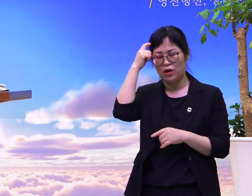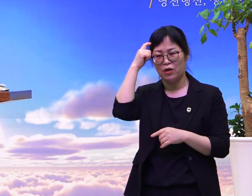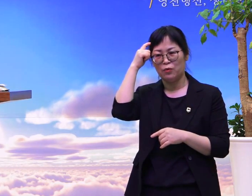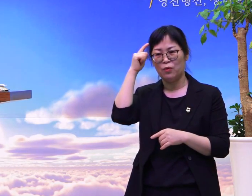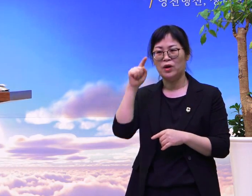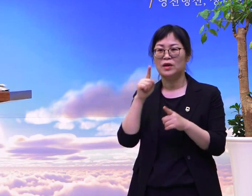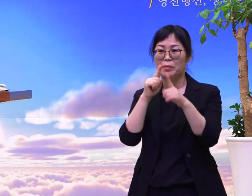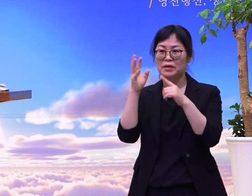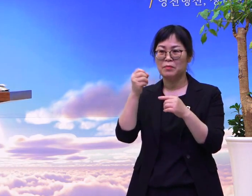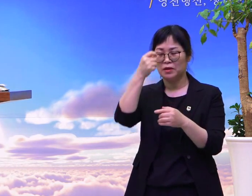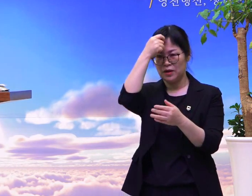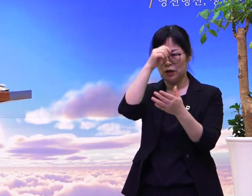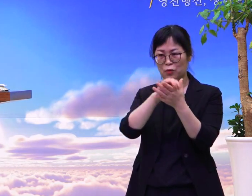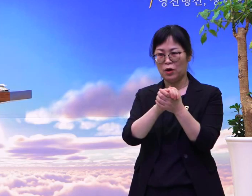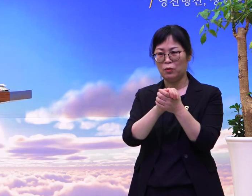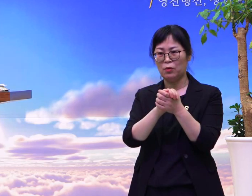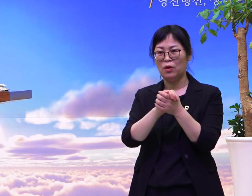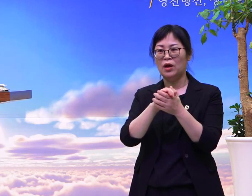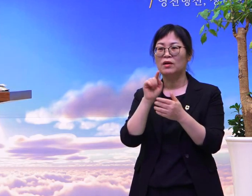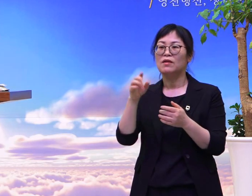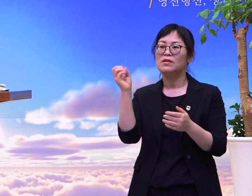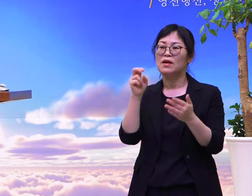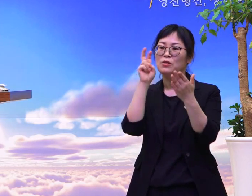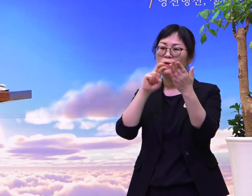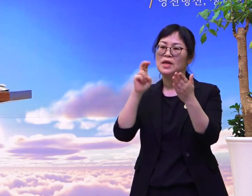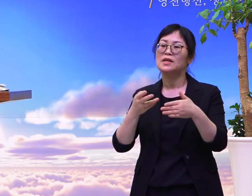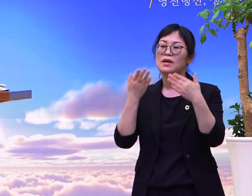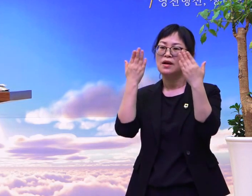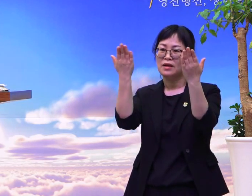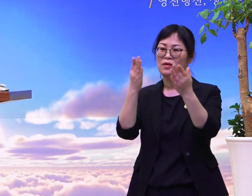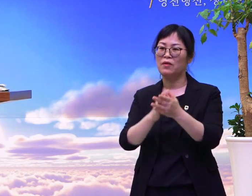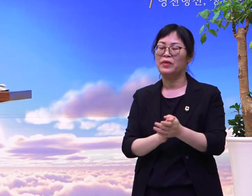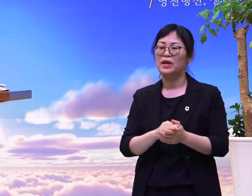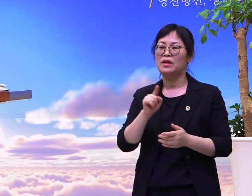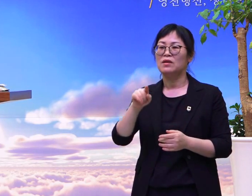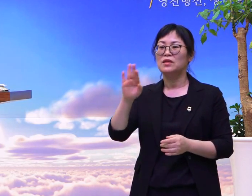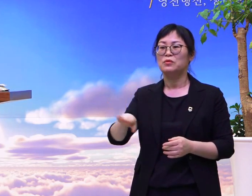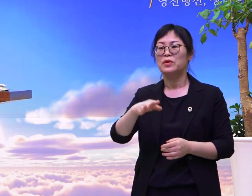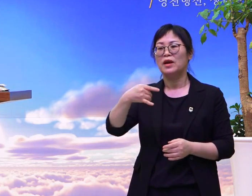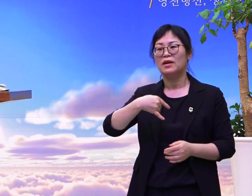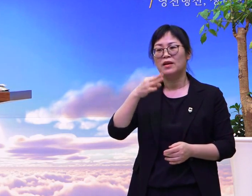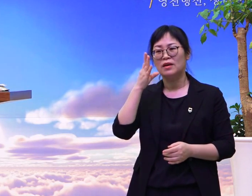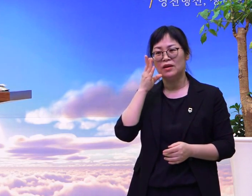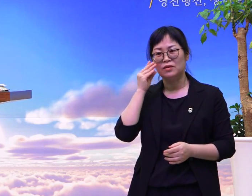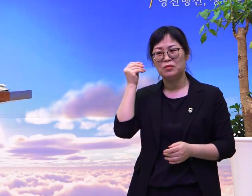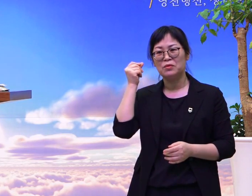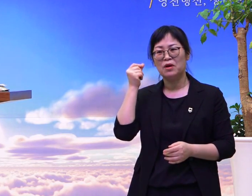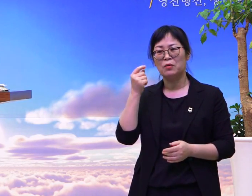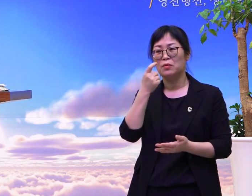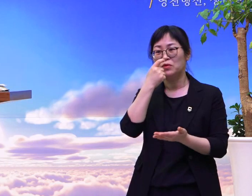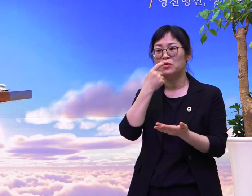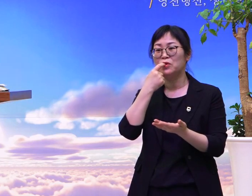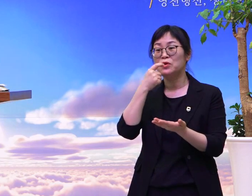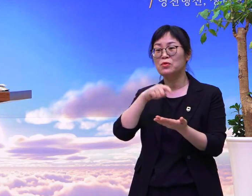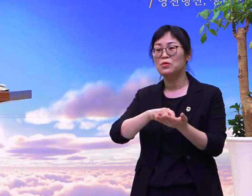기도하고 그리고 그것을 가지고 하나님을 찬양하는 것입니다. 이것이 우리에게 익숙하고 또 쉬울 것